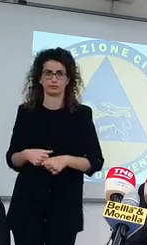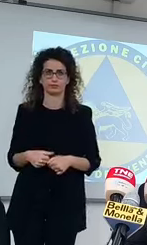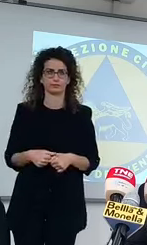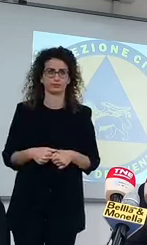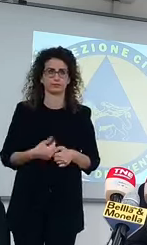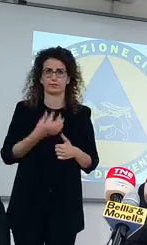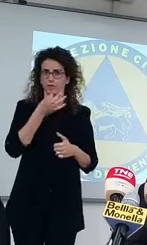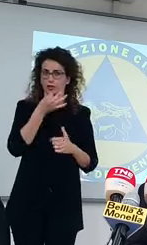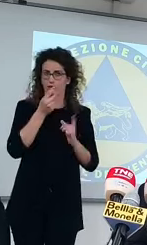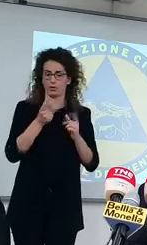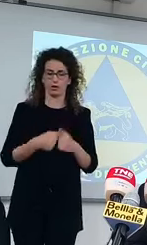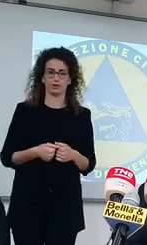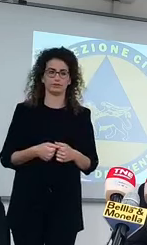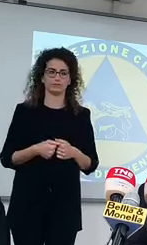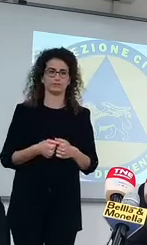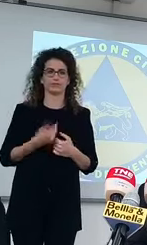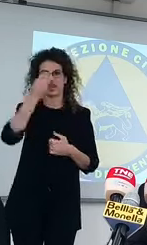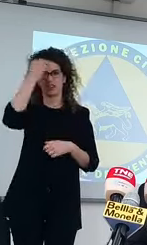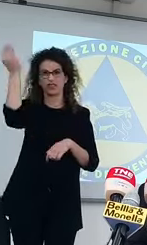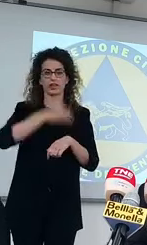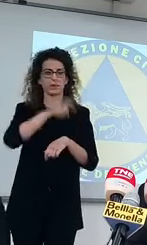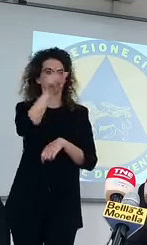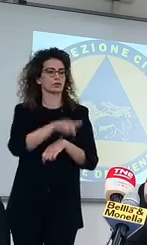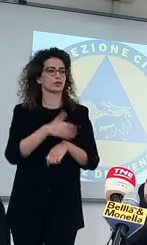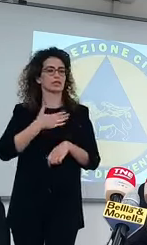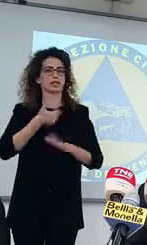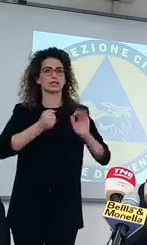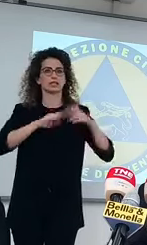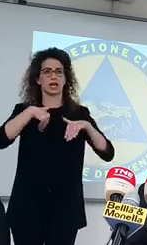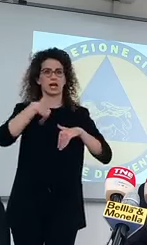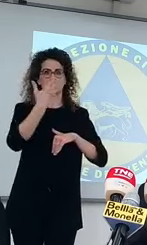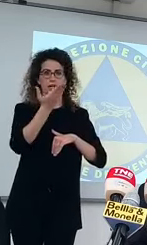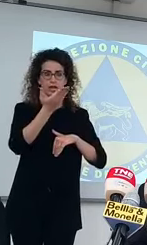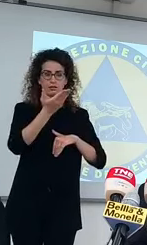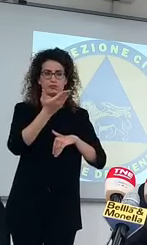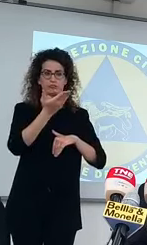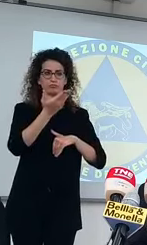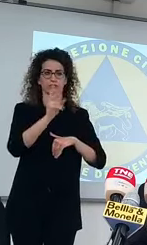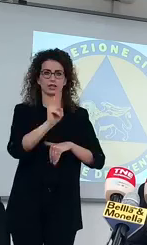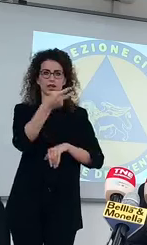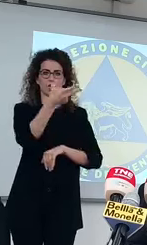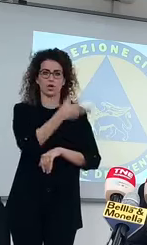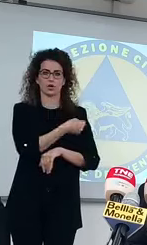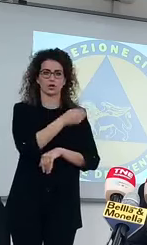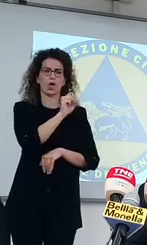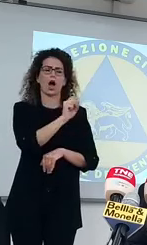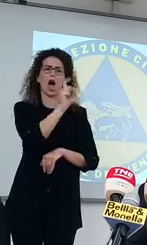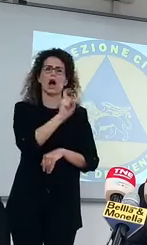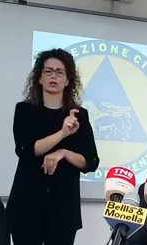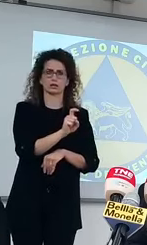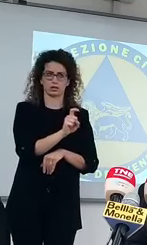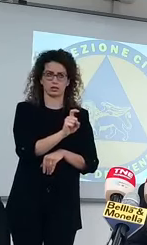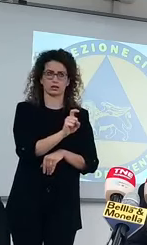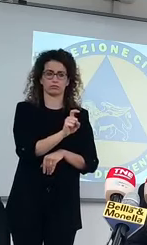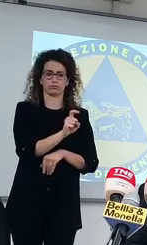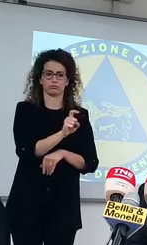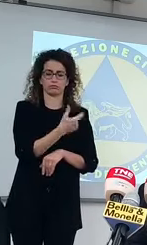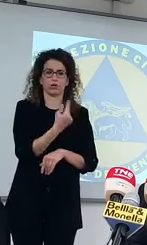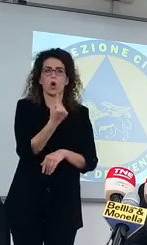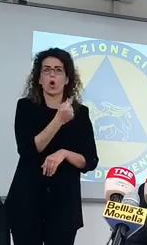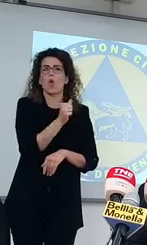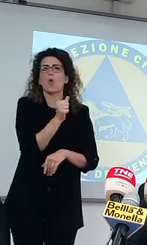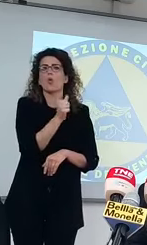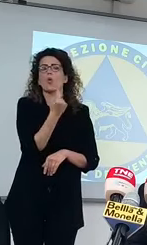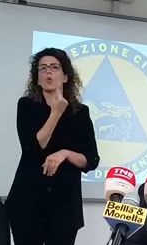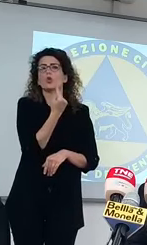nel senso che se c'è una persona con più di 60 anni, il suo richiamo lo fa con AstraZeneca, perché è l'unico vaccino a